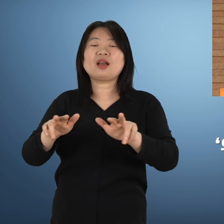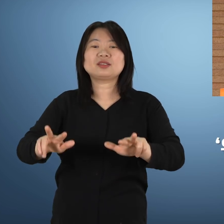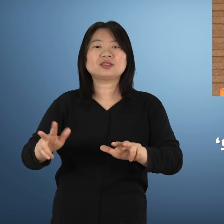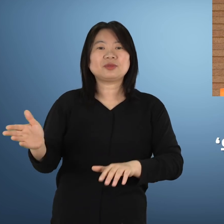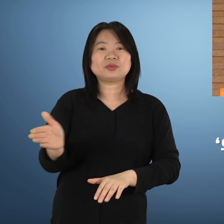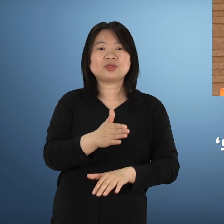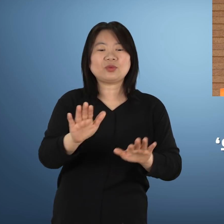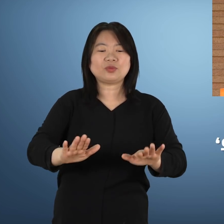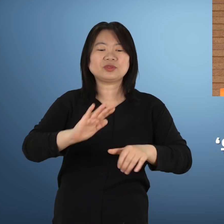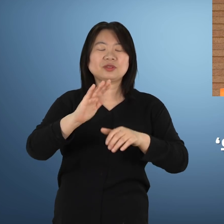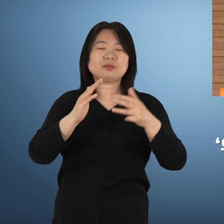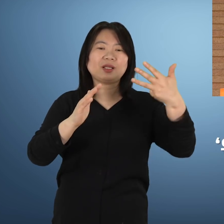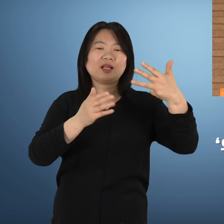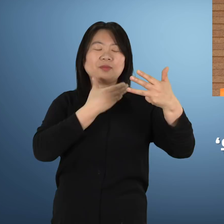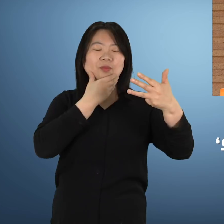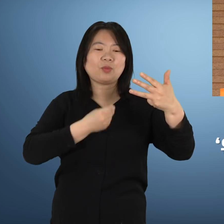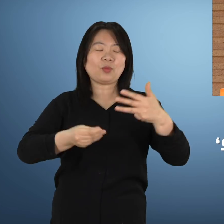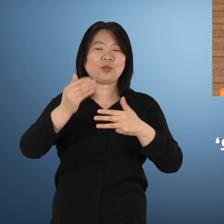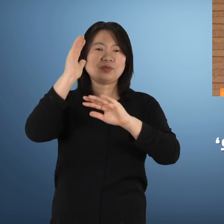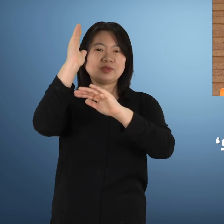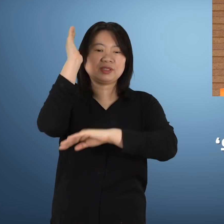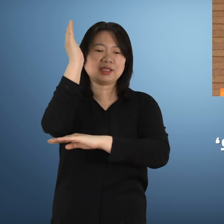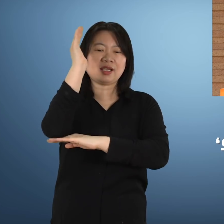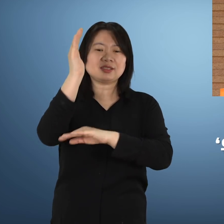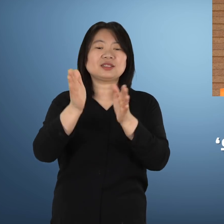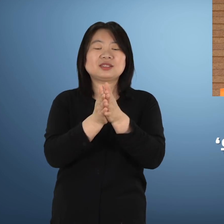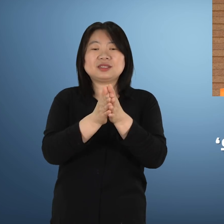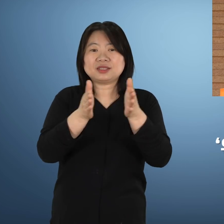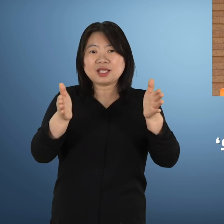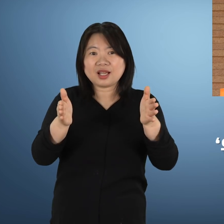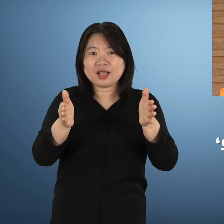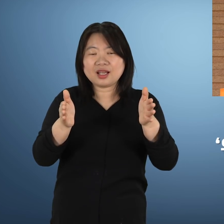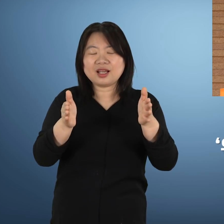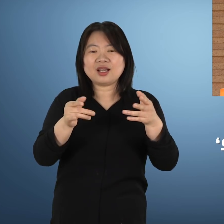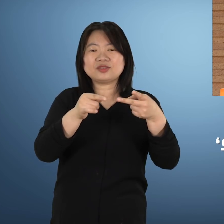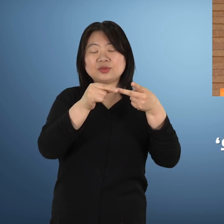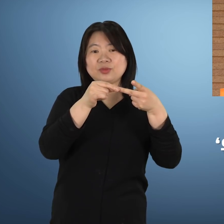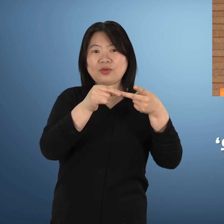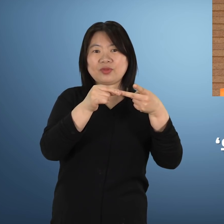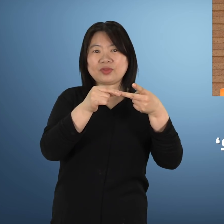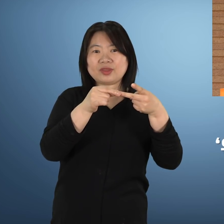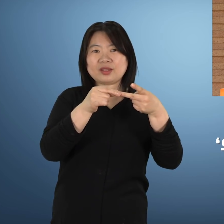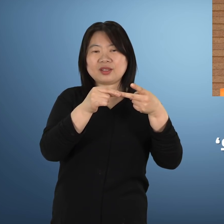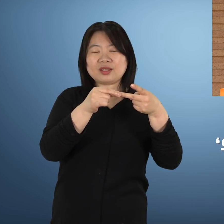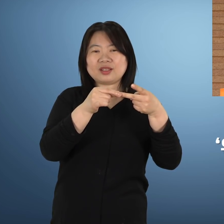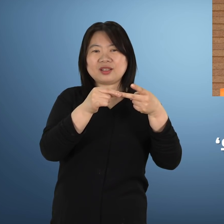이제 오늘 팔복의 이야기를 시작하시는데 2번째